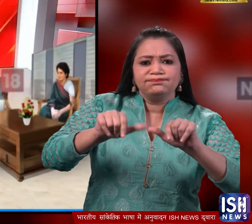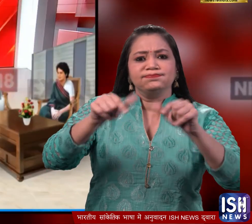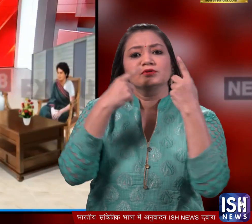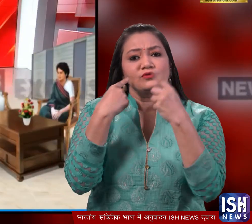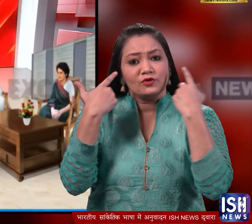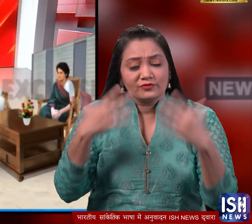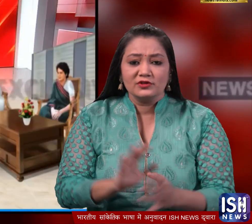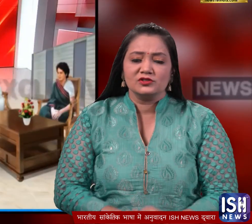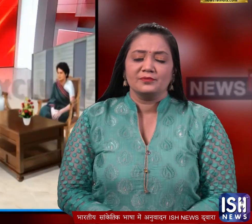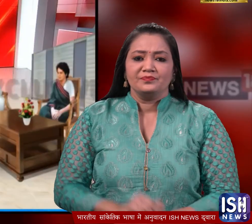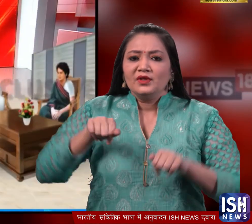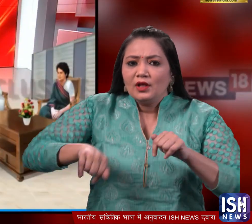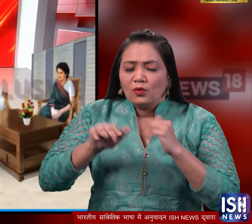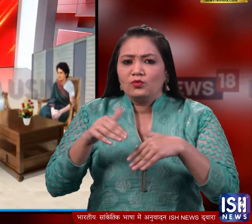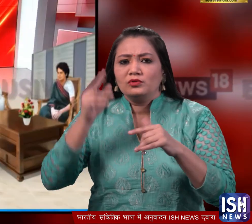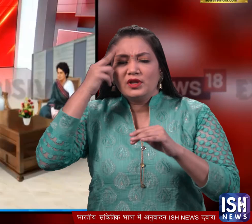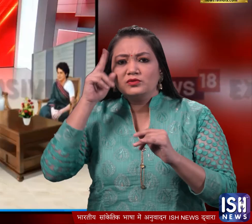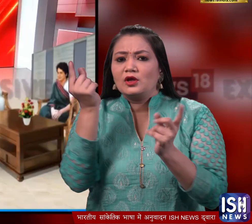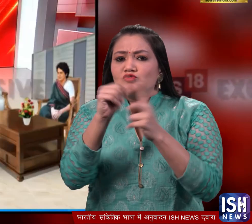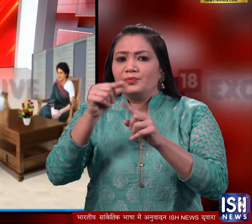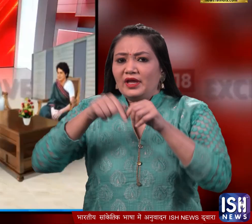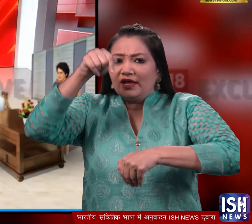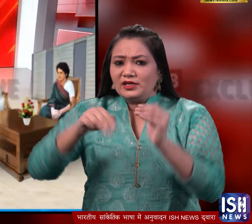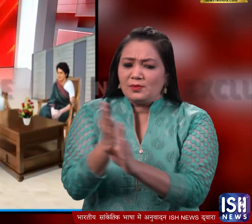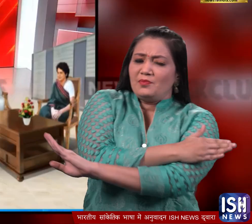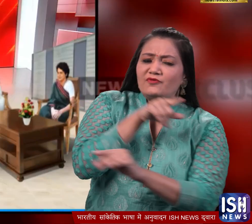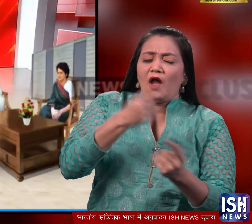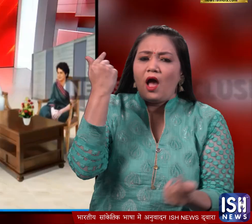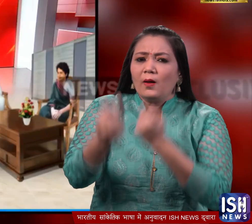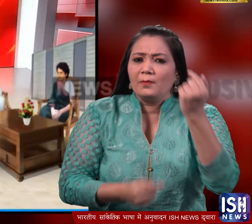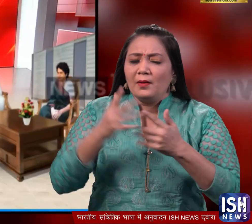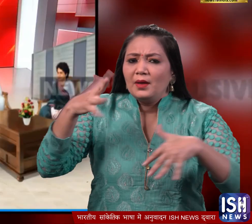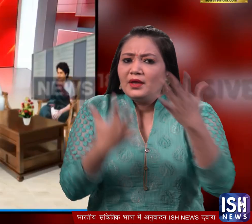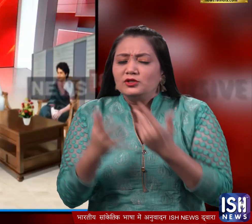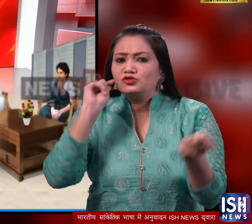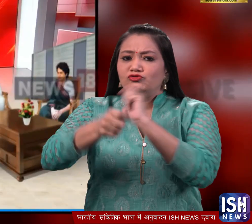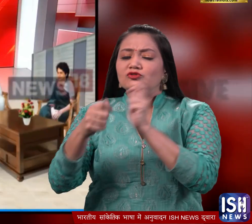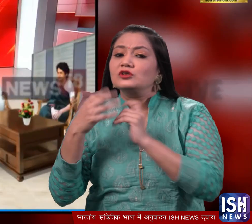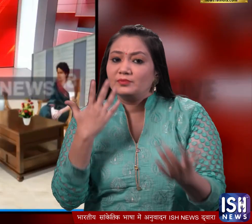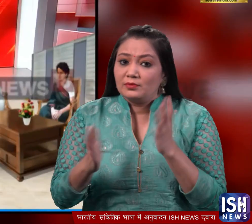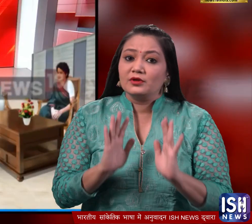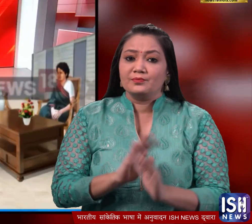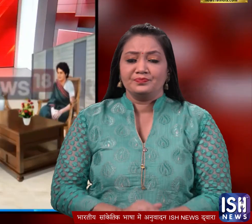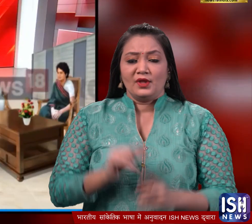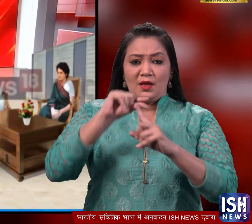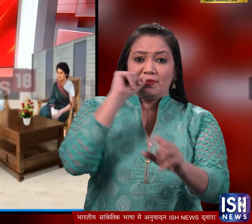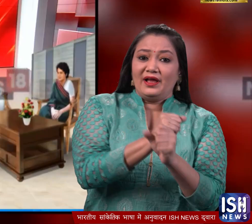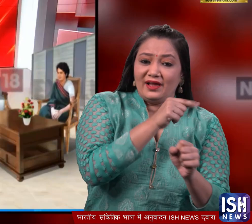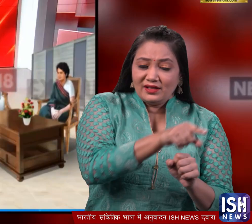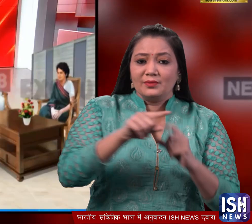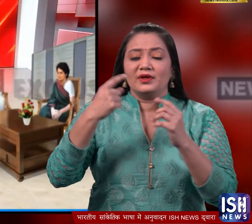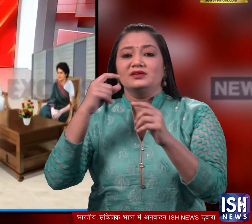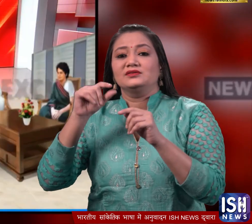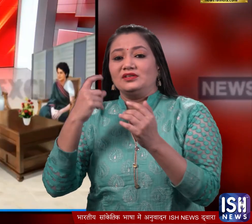चर्चा होने की खबरें हैं, जिसके बाद अटकलें लगने लगी। यूपी में चुनाव से पहले सियासी समीकरण बदल सकते हैं। खबर है कि प्रियंका और